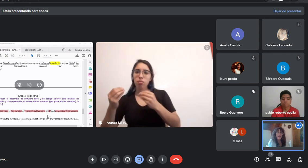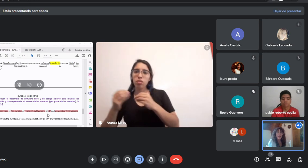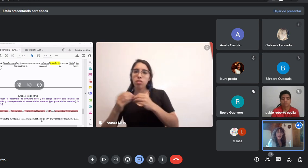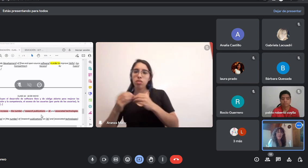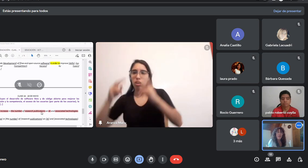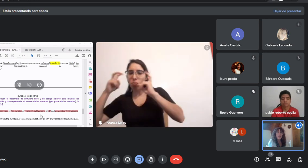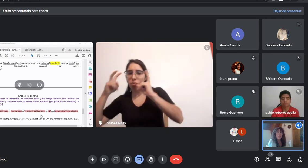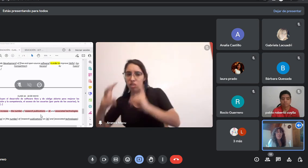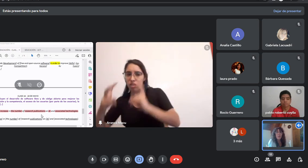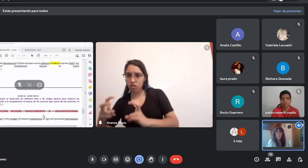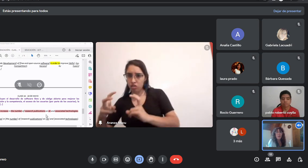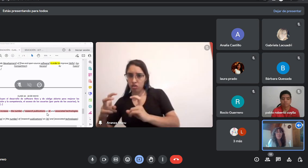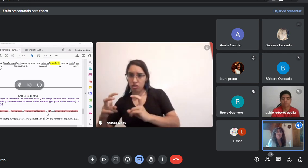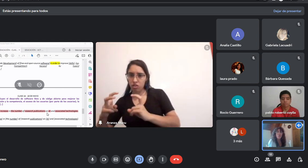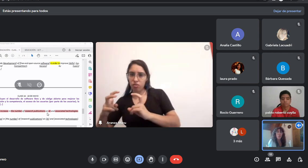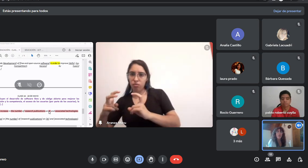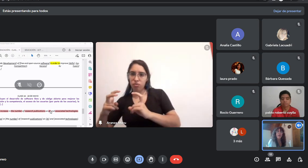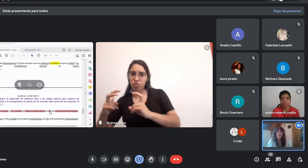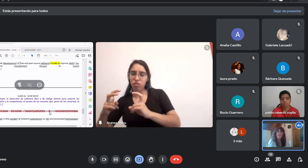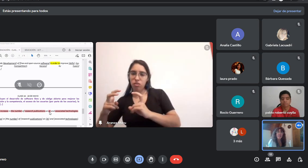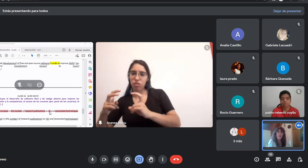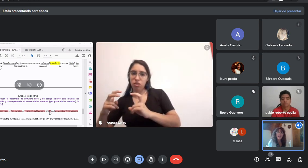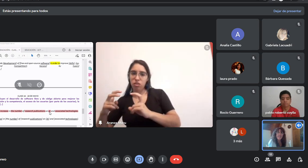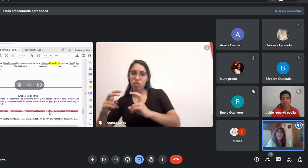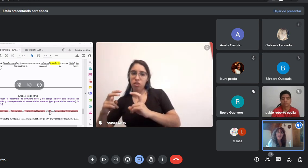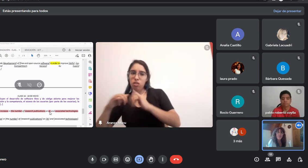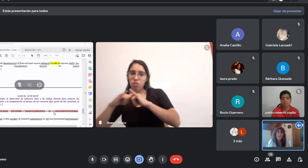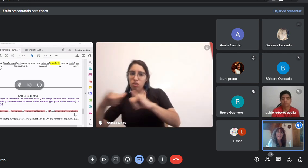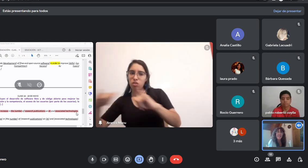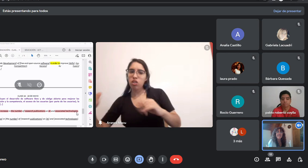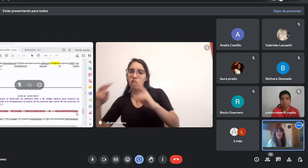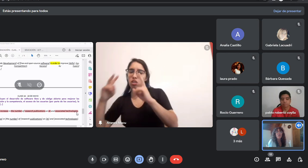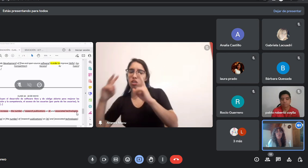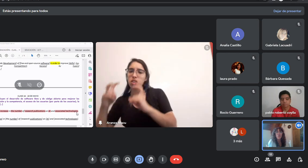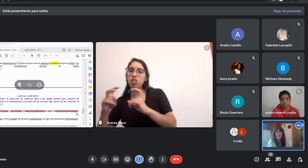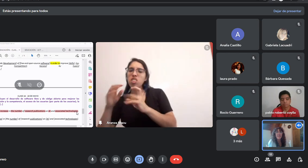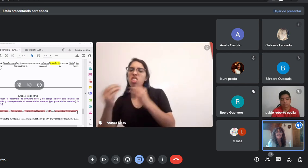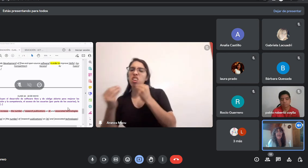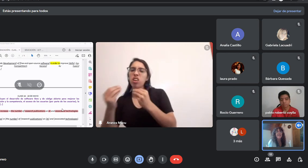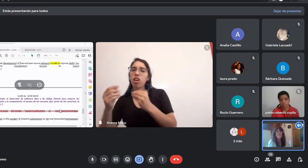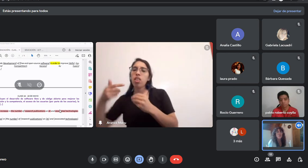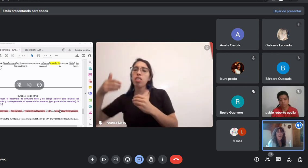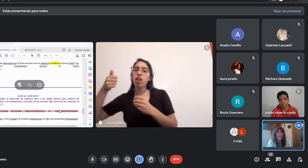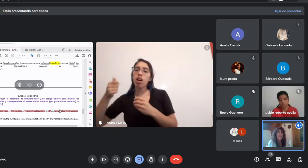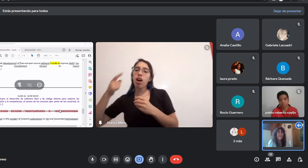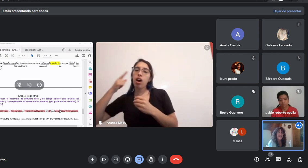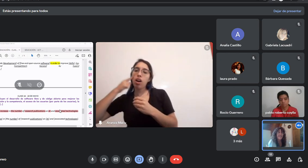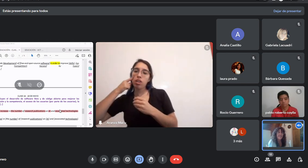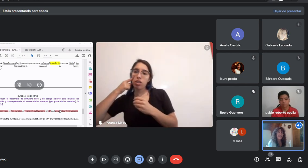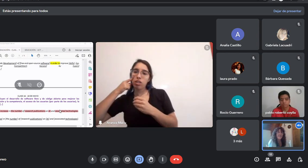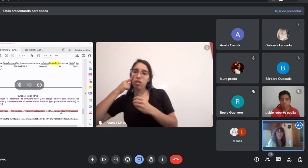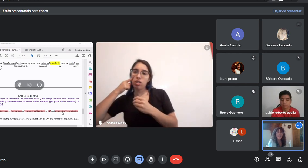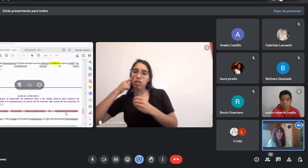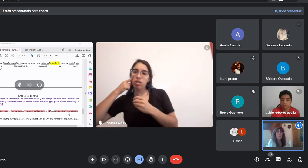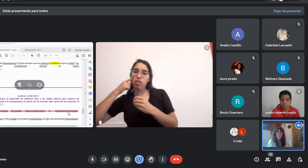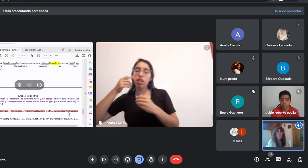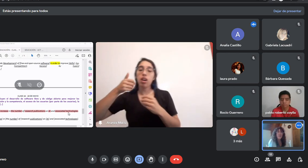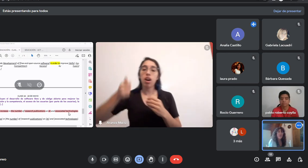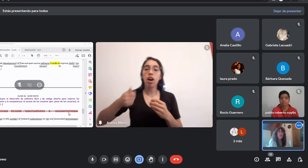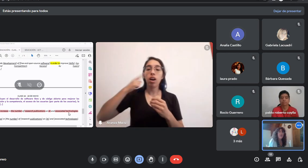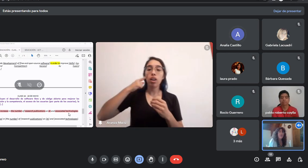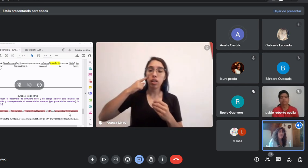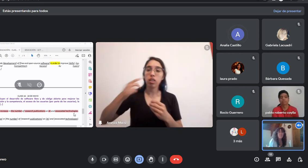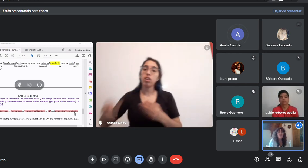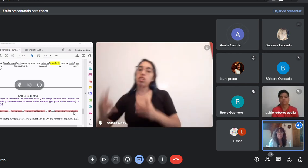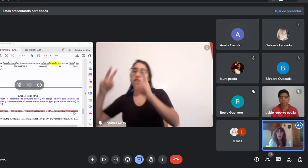sobre, ¿de qué son esas publicaciones? Sobre inteligencia artificial y tecnologías asociadas, ¿sí?